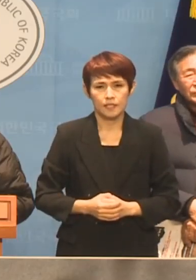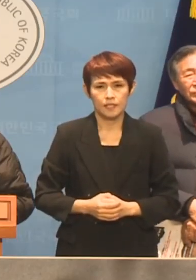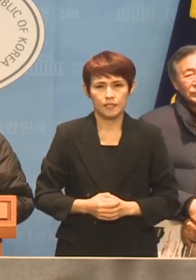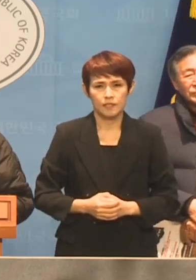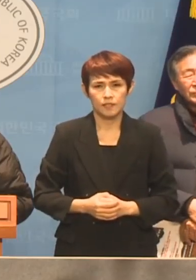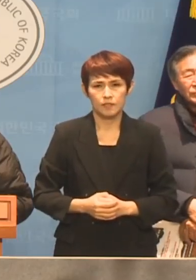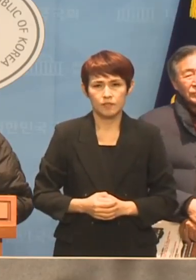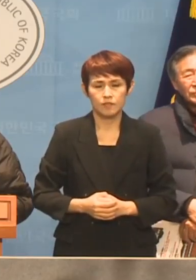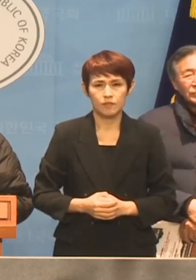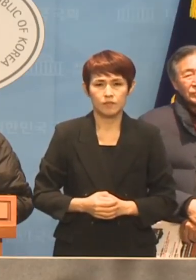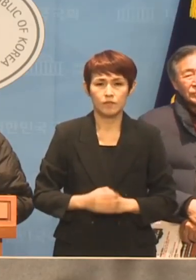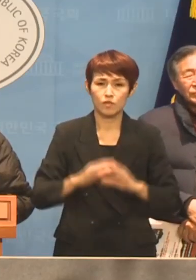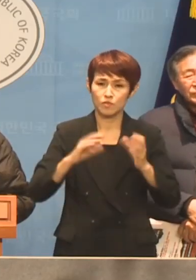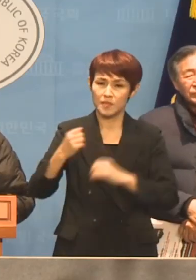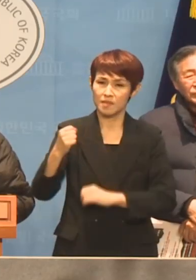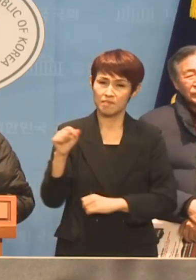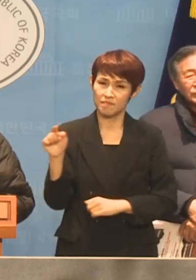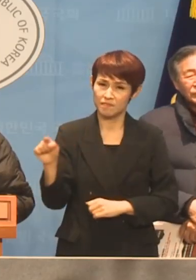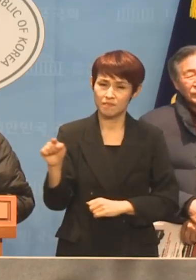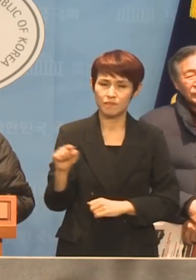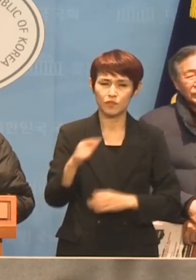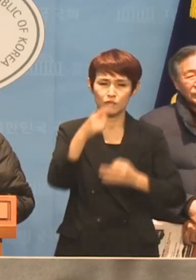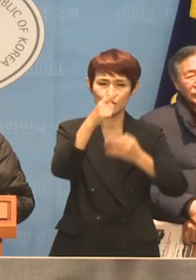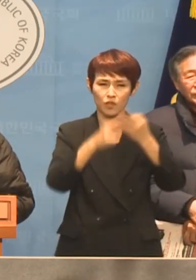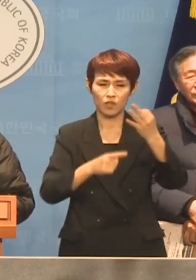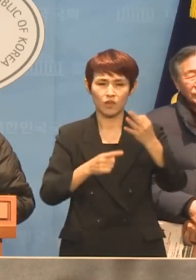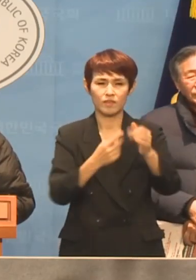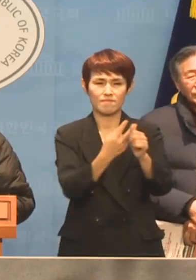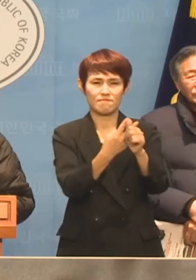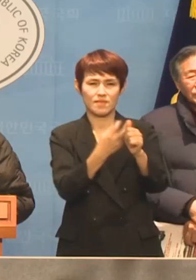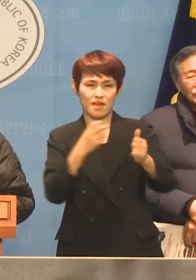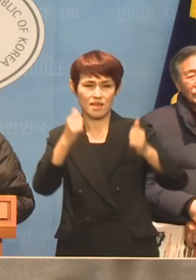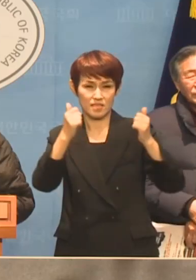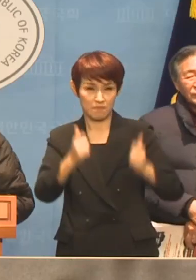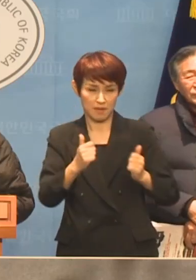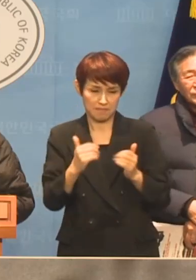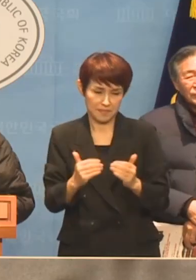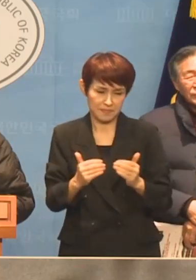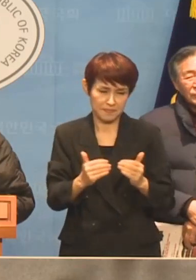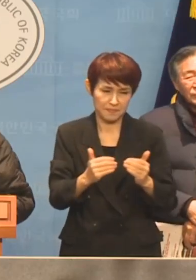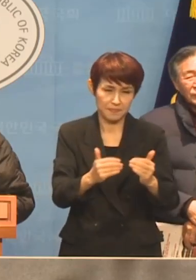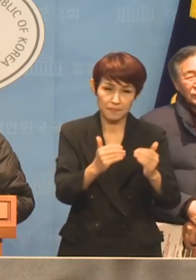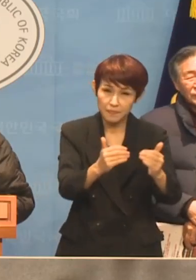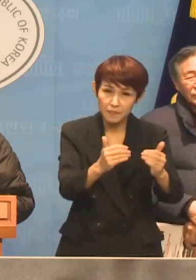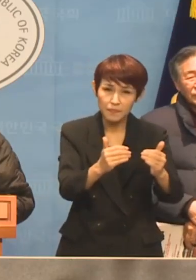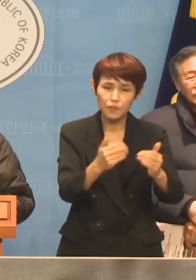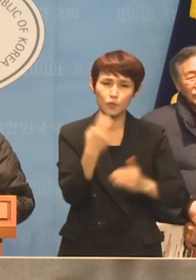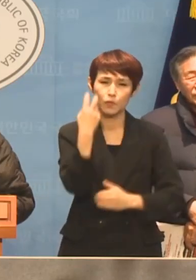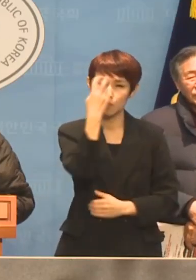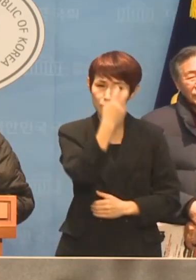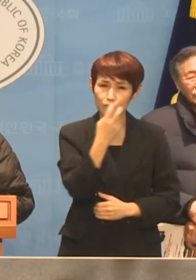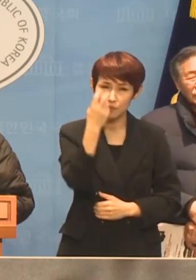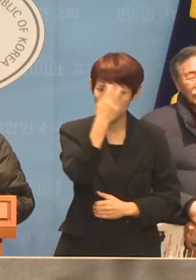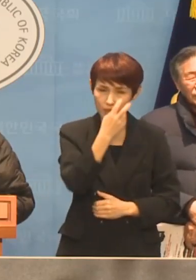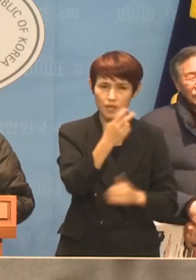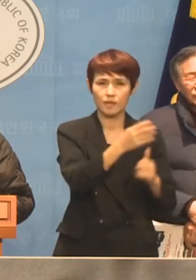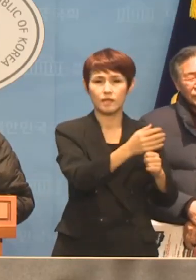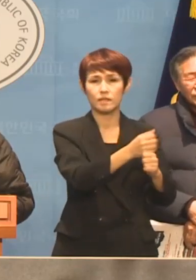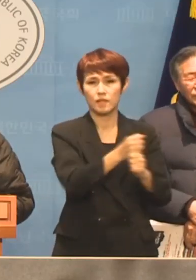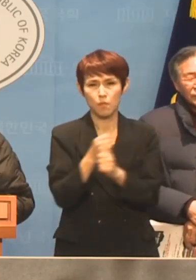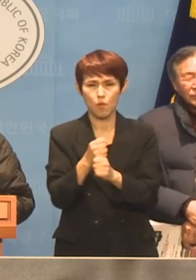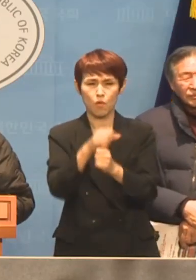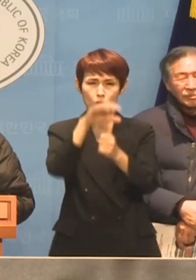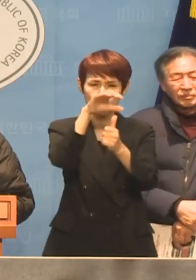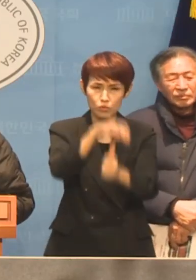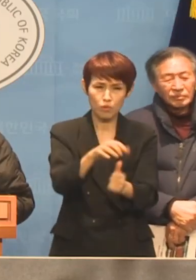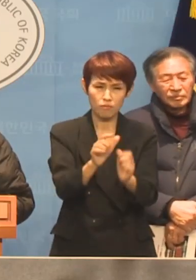이후에도 국민의힘은 윤석열 탄핵 심판의 모든 과정과 수사, 체포, 구속